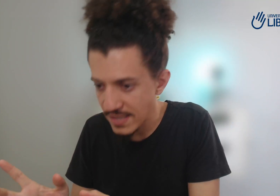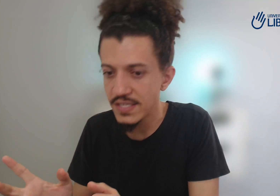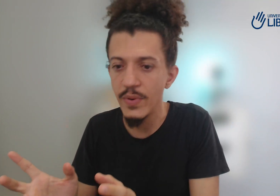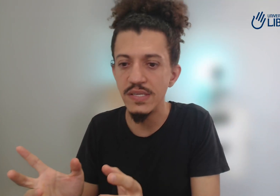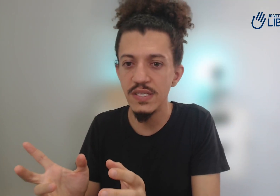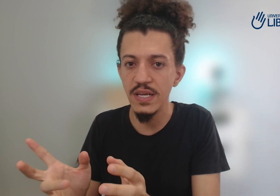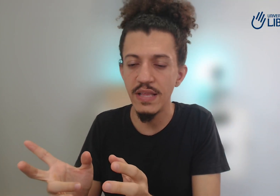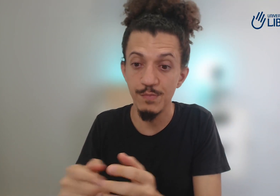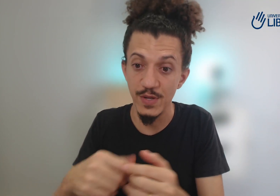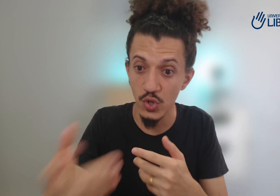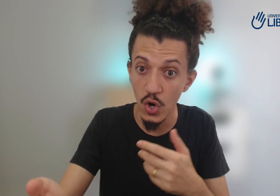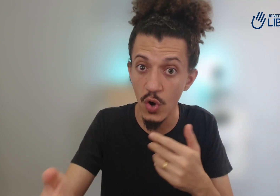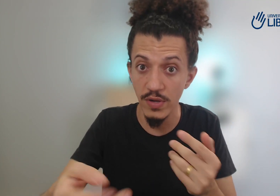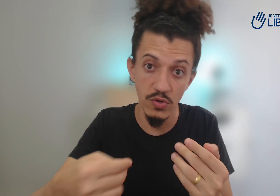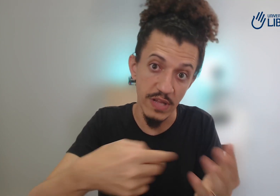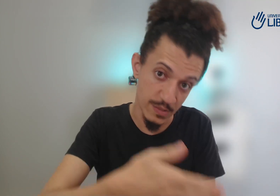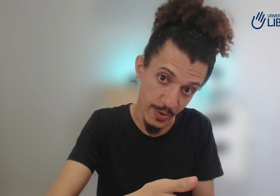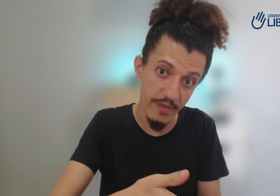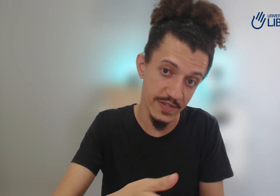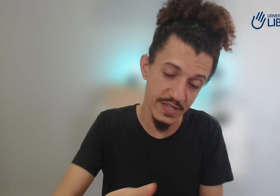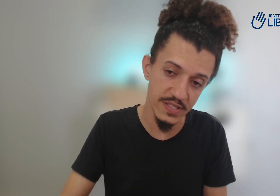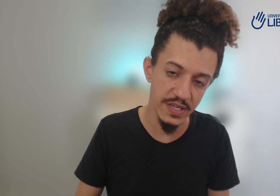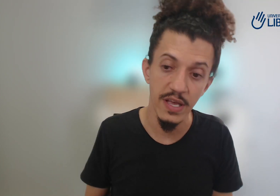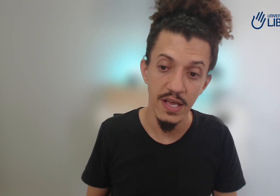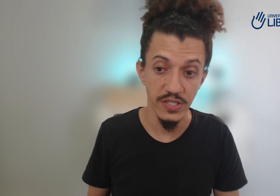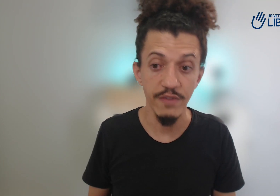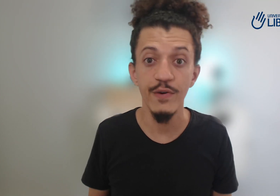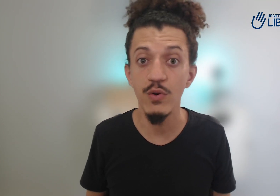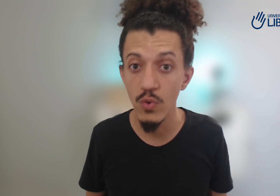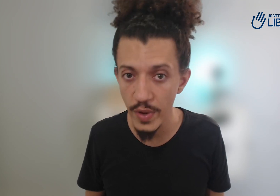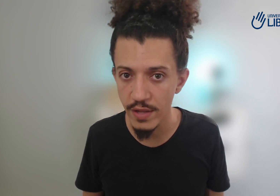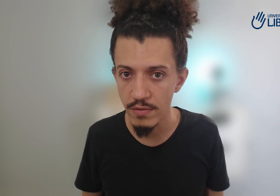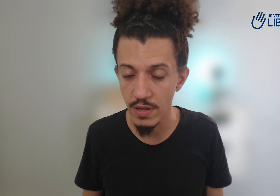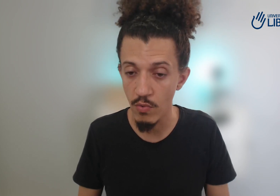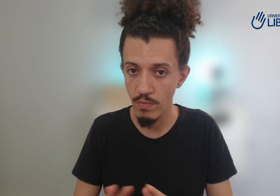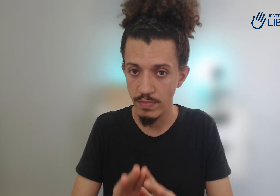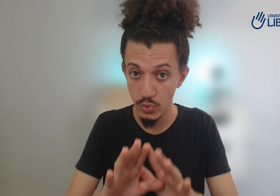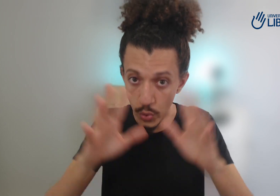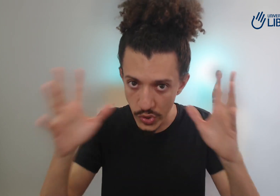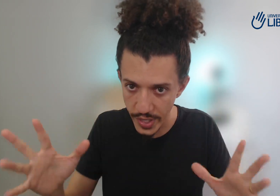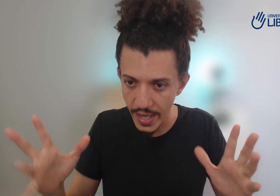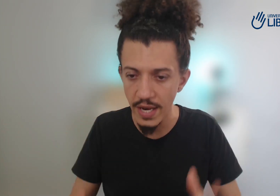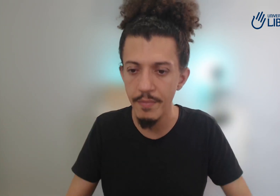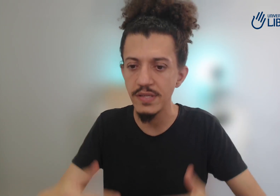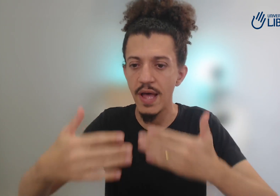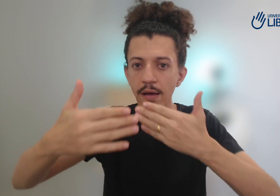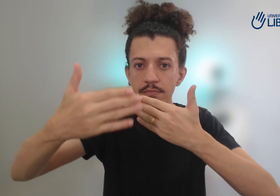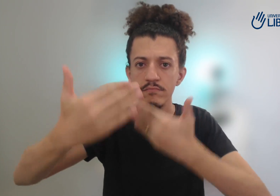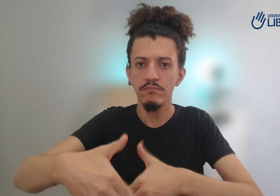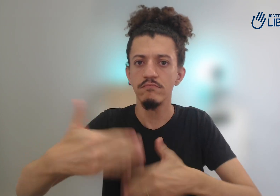avaliação em si das pessoas ou das provas em si, já foi concluído. Então, tudo isso aí em Libras